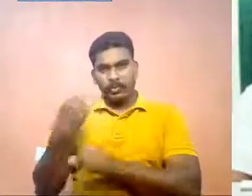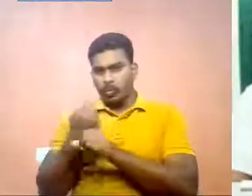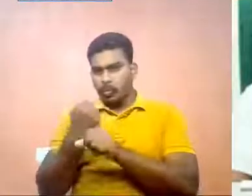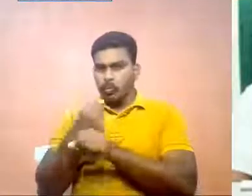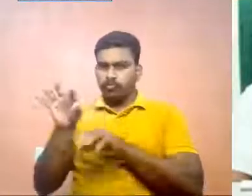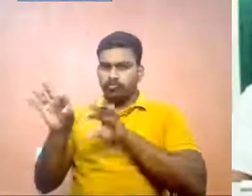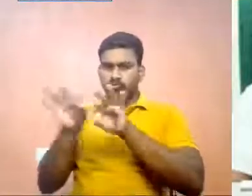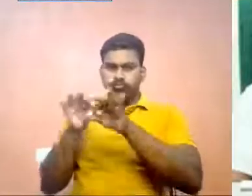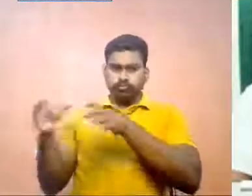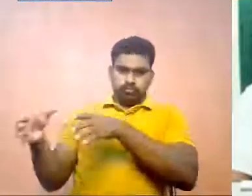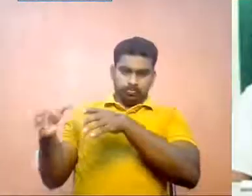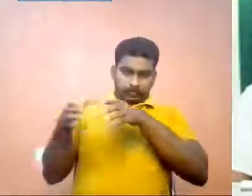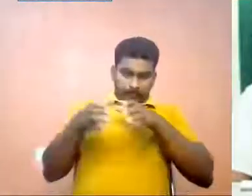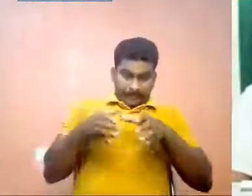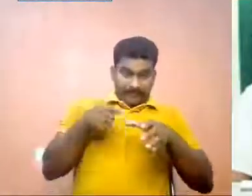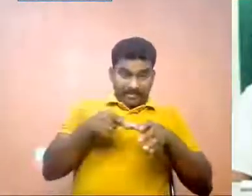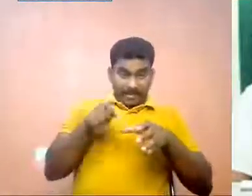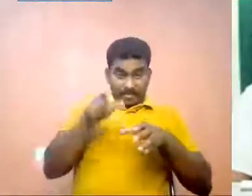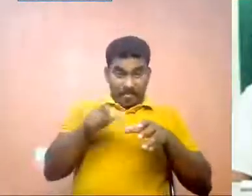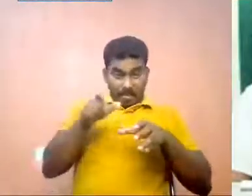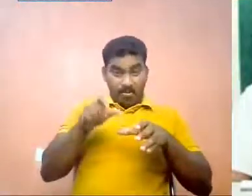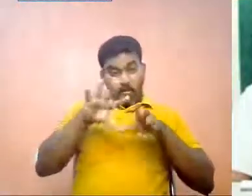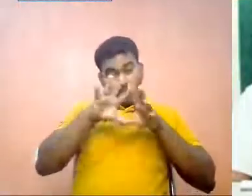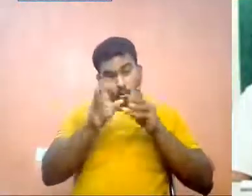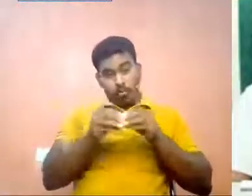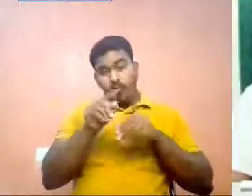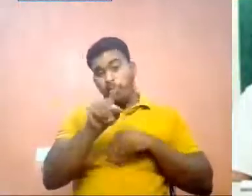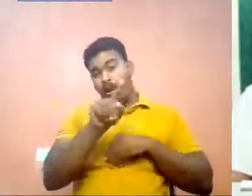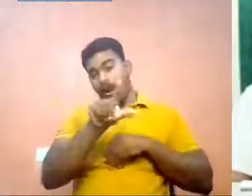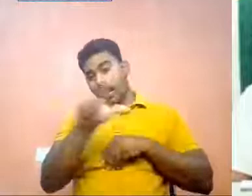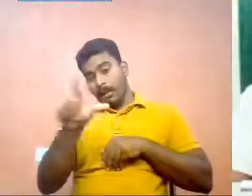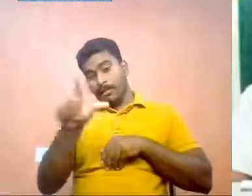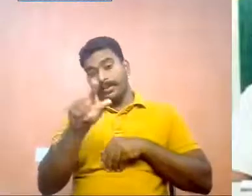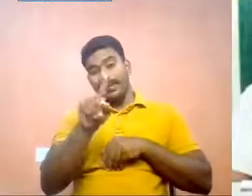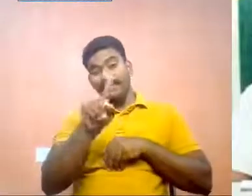രൂപീകരിച്ച വിവരം നേരത്തെ പറഞ്ഞതാണ്.